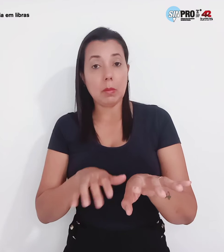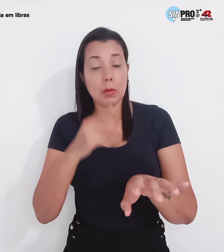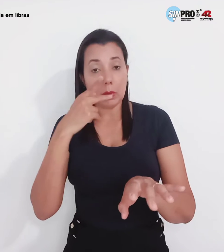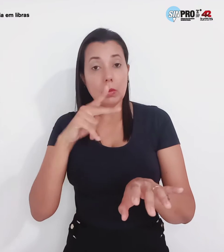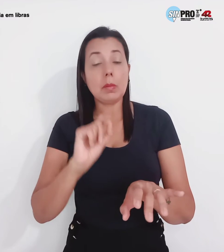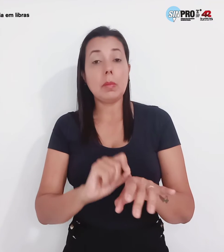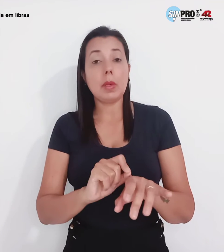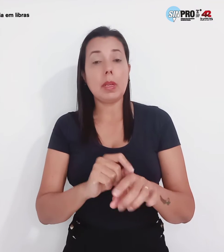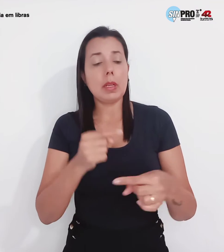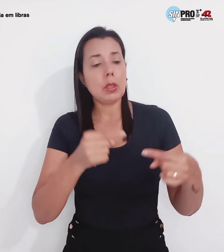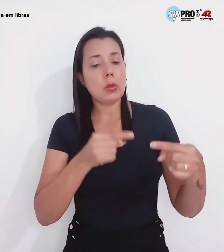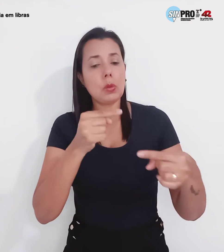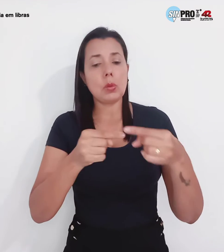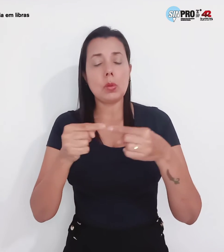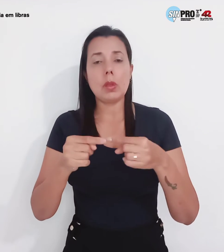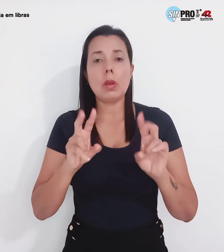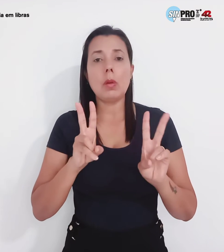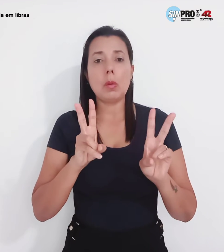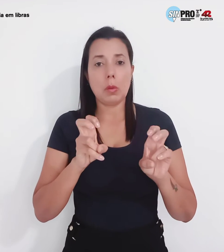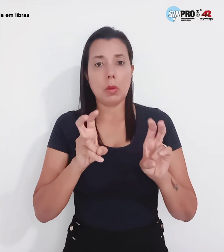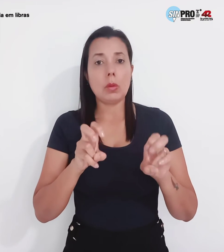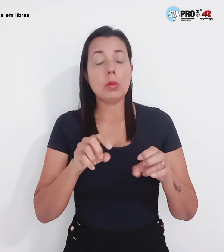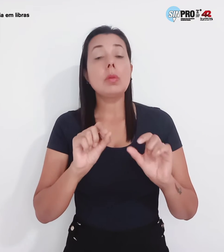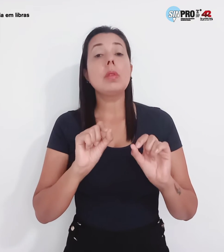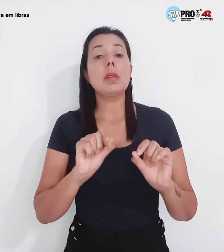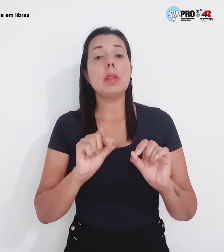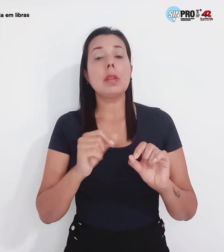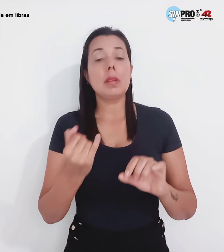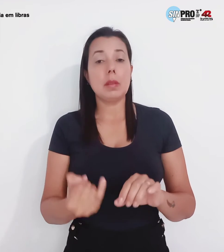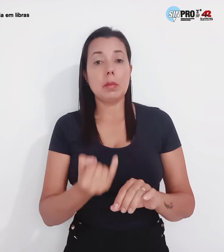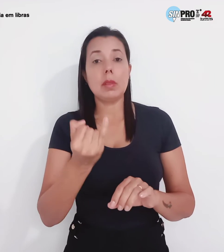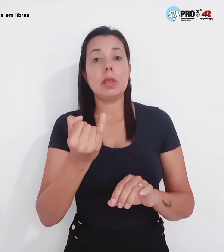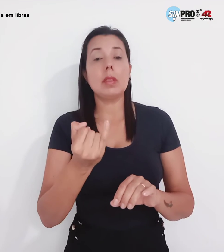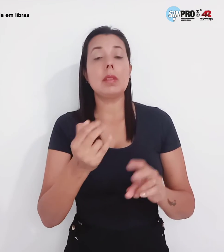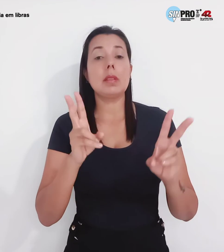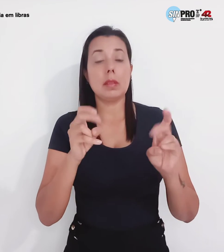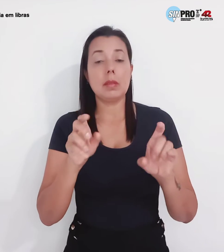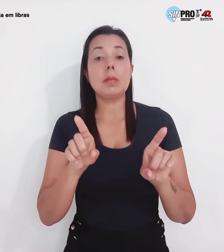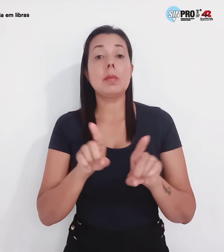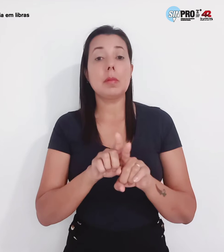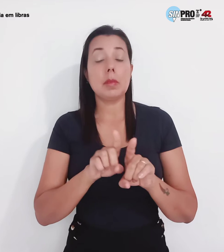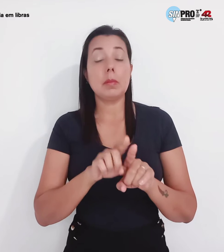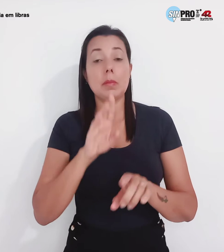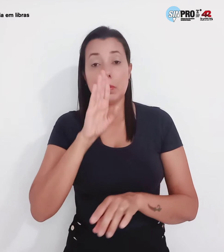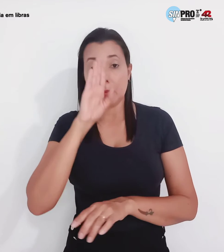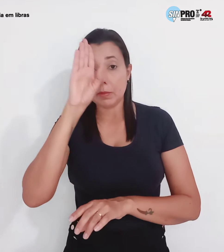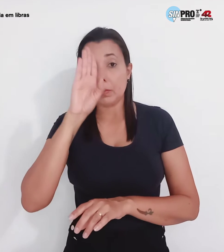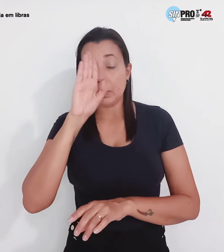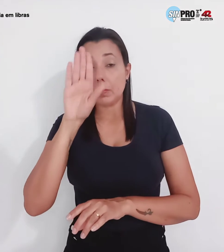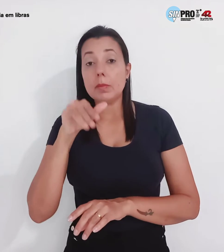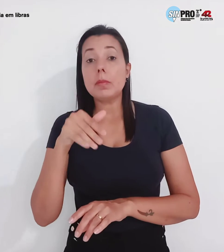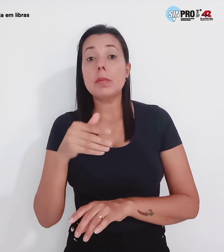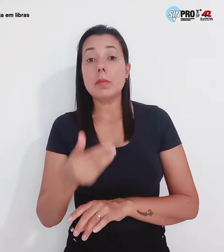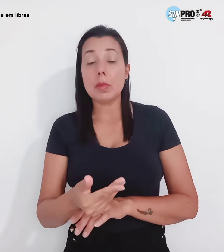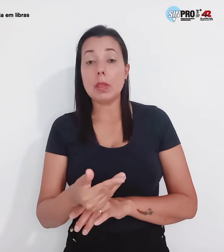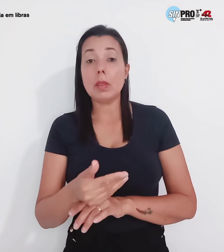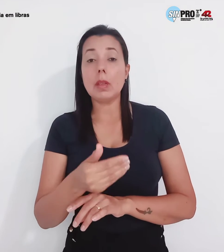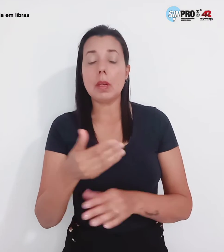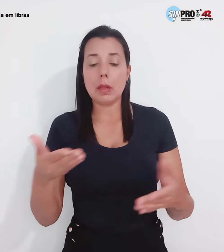a discussão de assuntos e importantes temáticas, principalmente em um momento